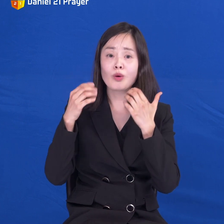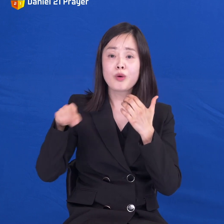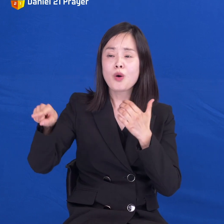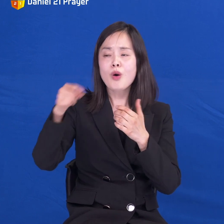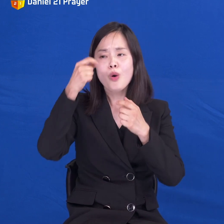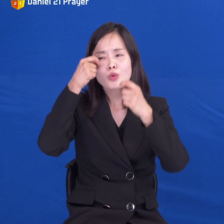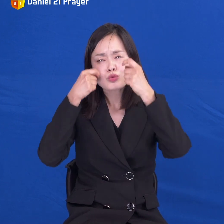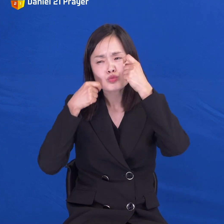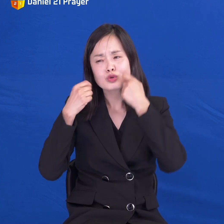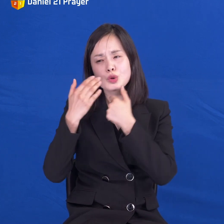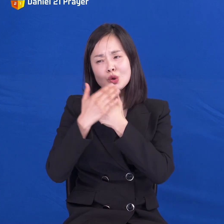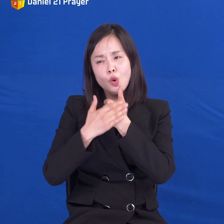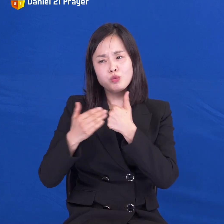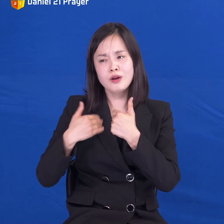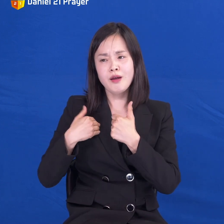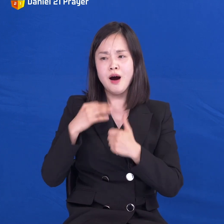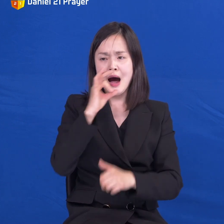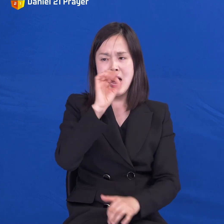녹아내리겠구나.